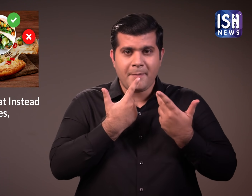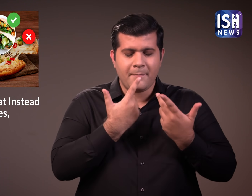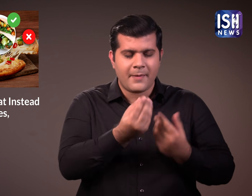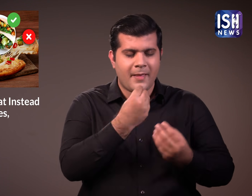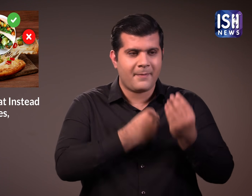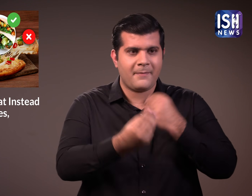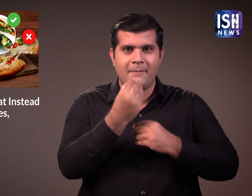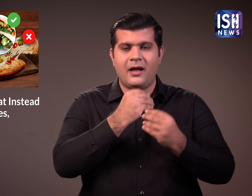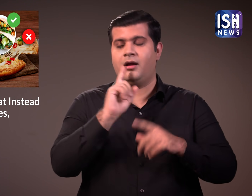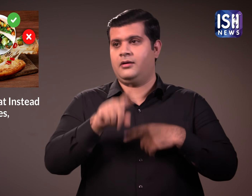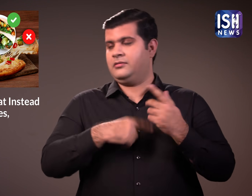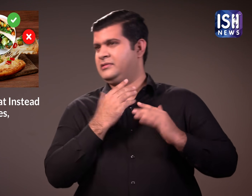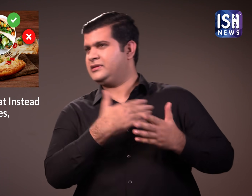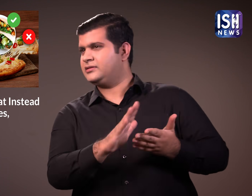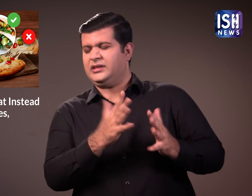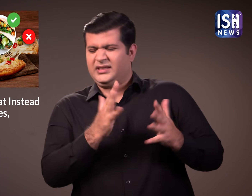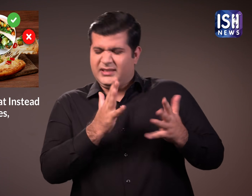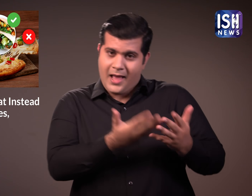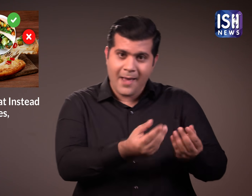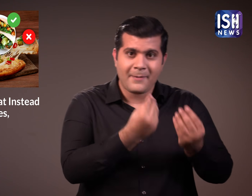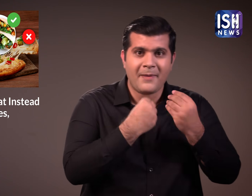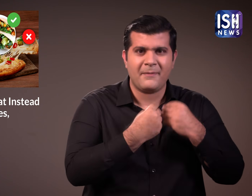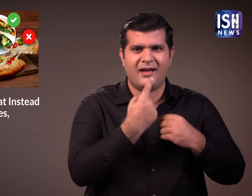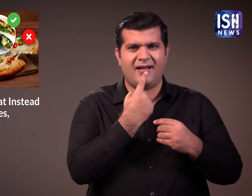सिर्फ एक निवाला खाकर इंसान कभी रुक नहीं सकता।